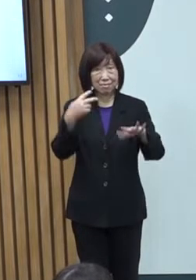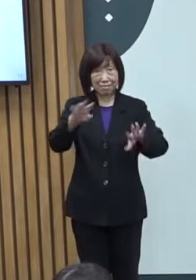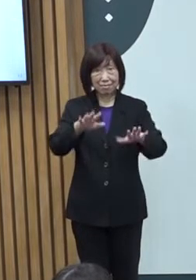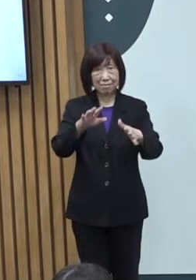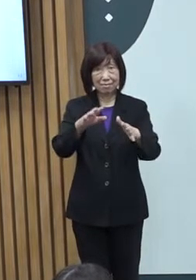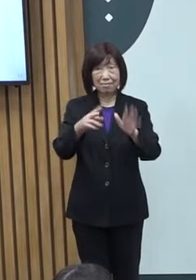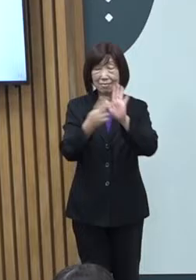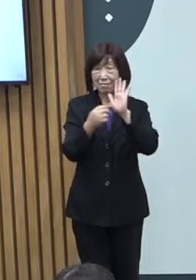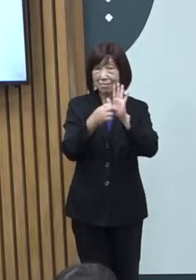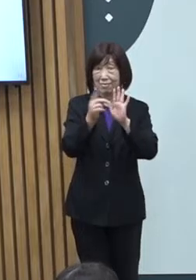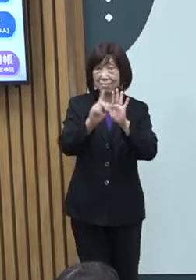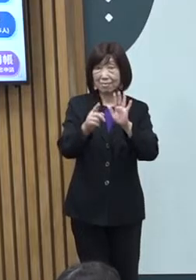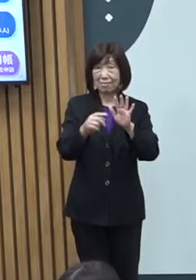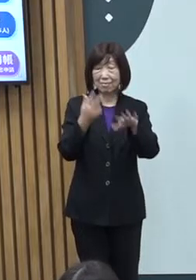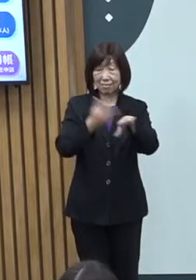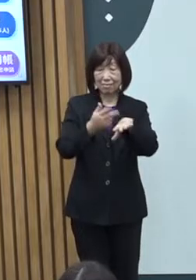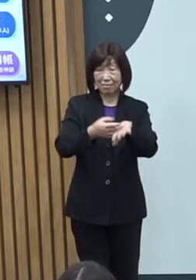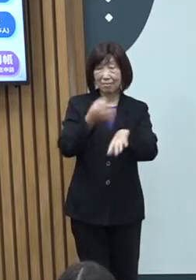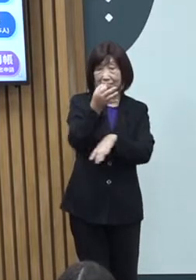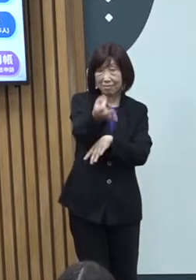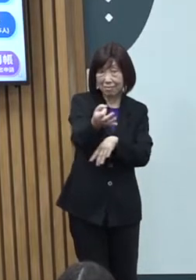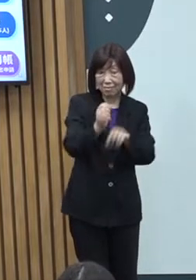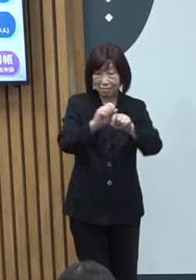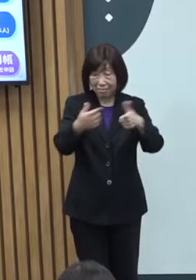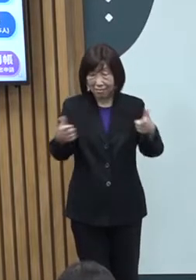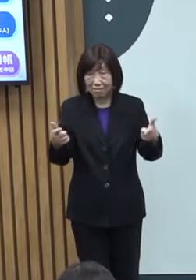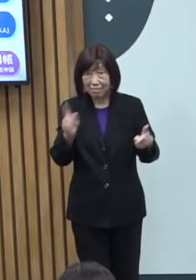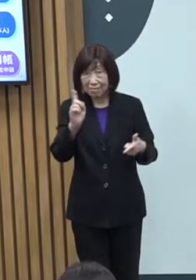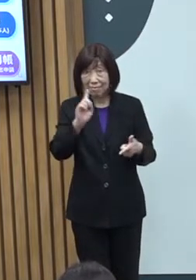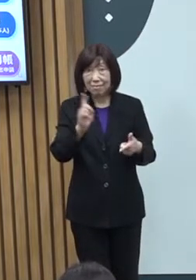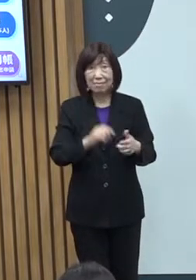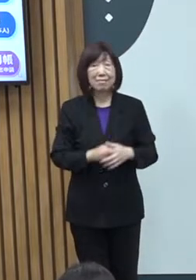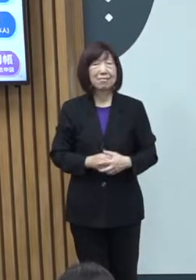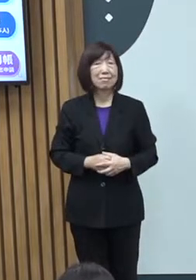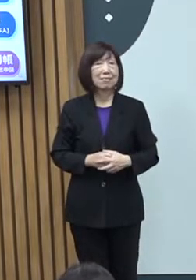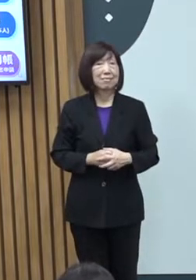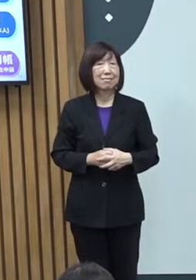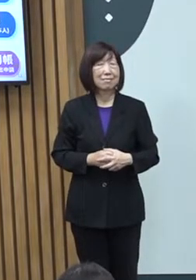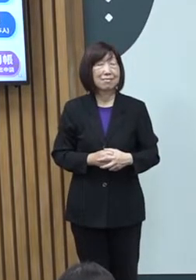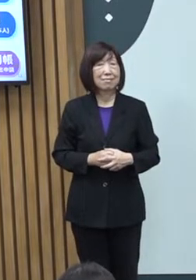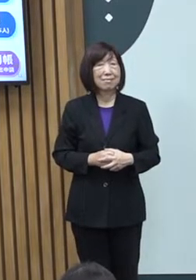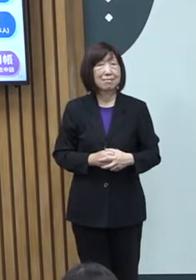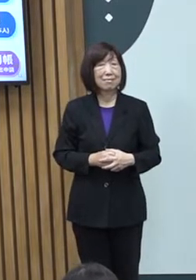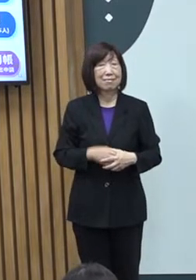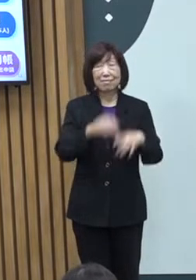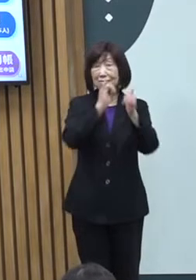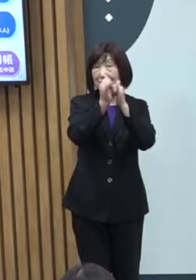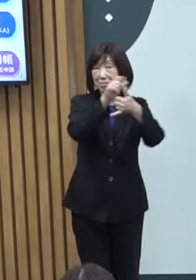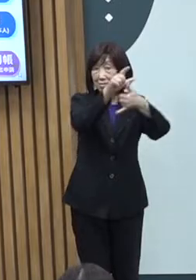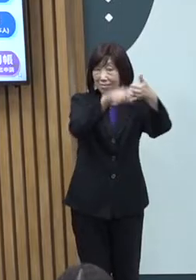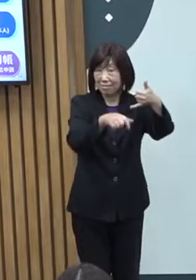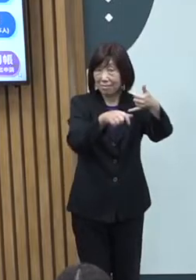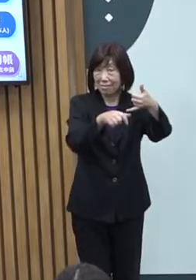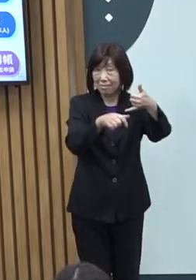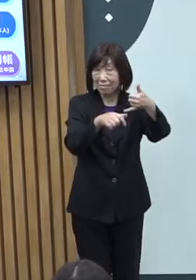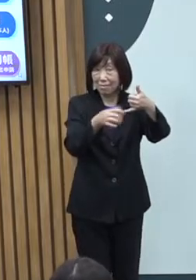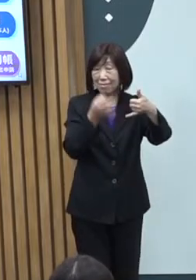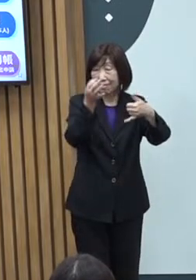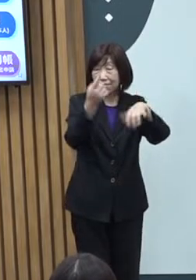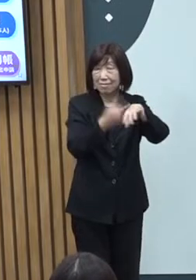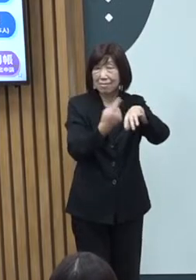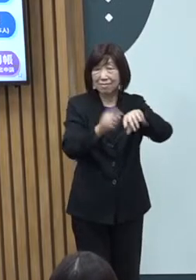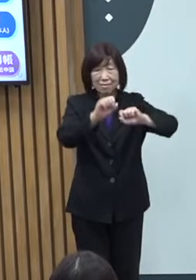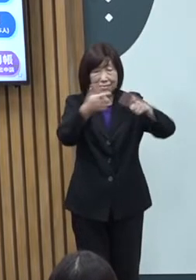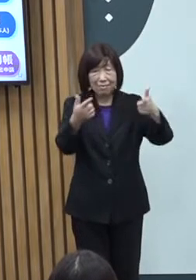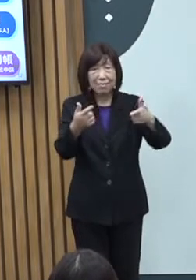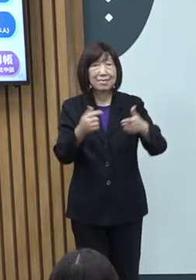告一下我们这个多元缴税的方式哈。那因为我们民众哈缴税的习惯也非常的